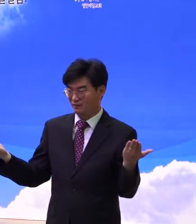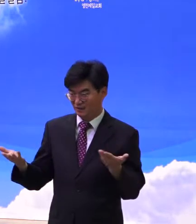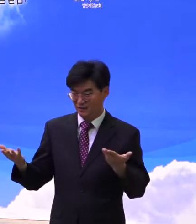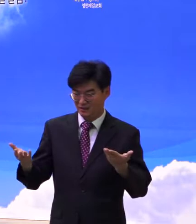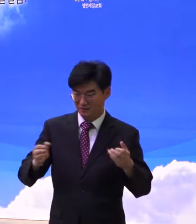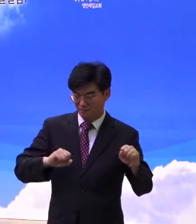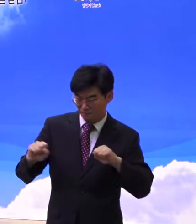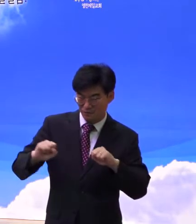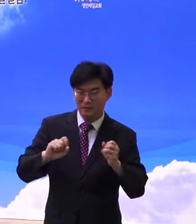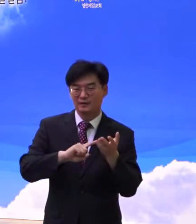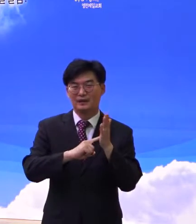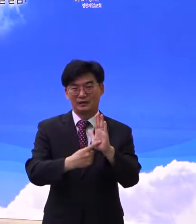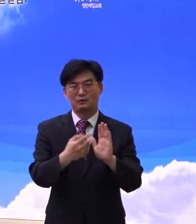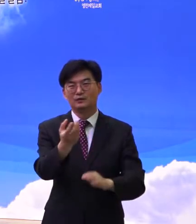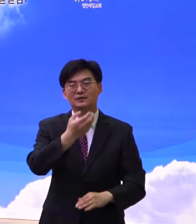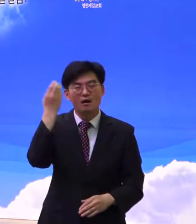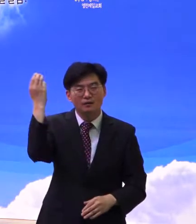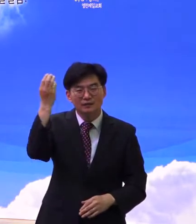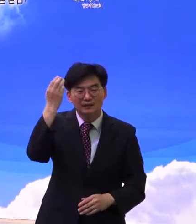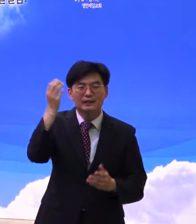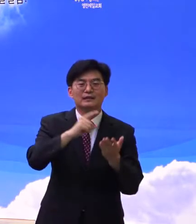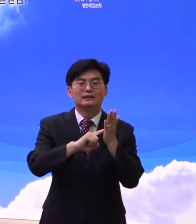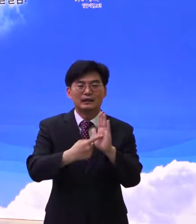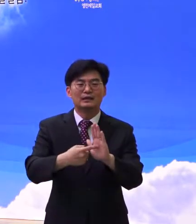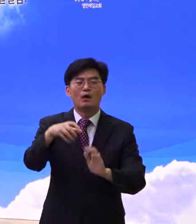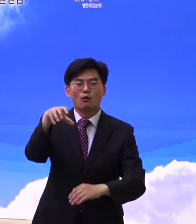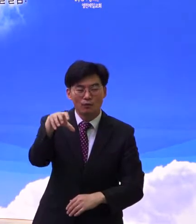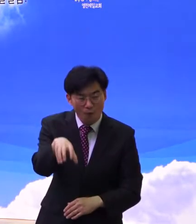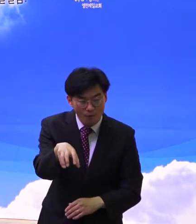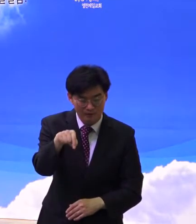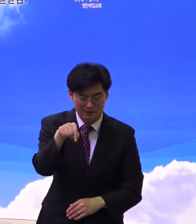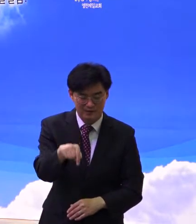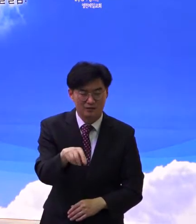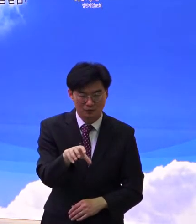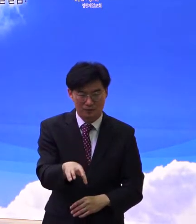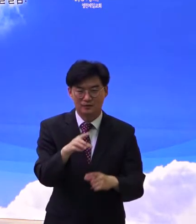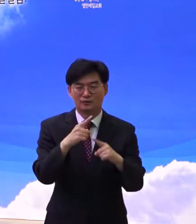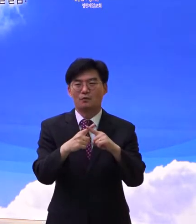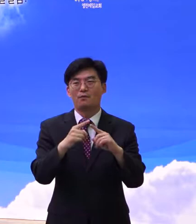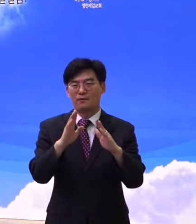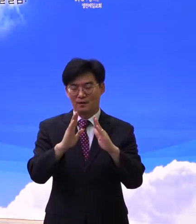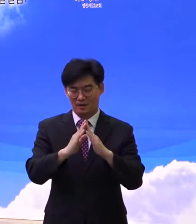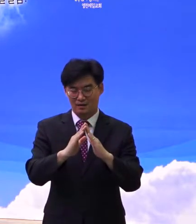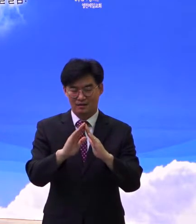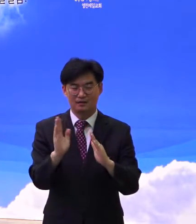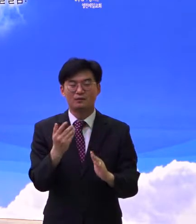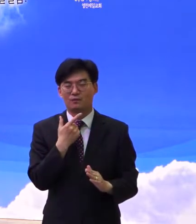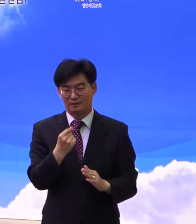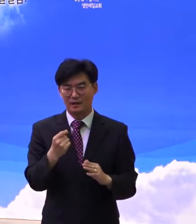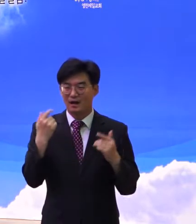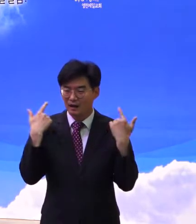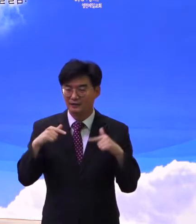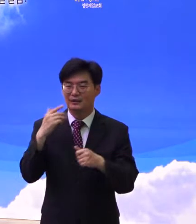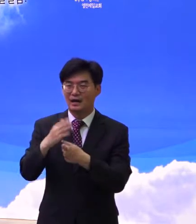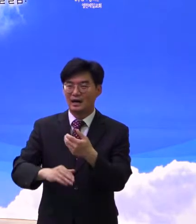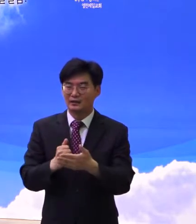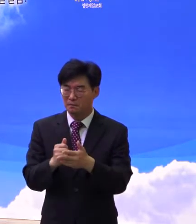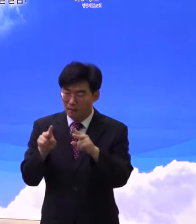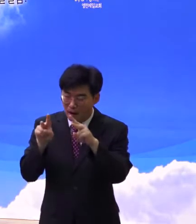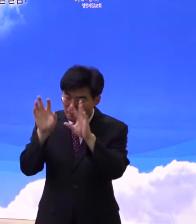하시는 일이 나타나는 그런 곳이 되어야 합니다. 그렇게 되도록 우리가 늘 하나님을 바라보고 하나님께